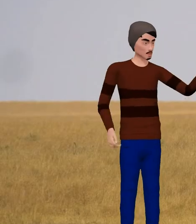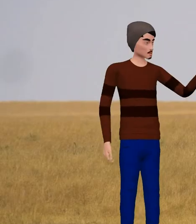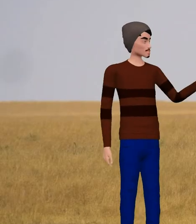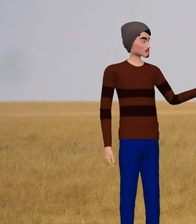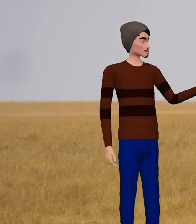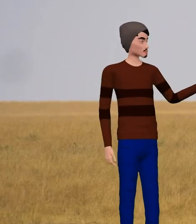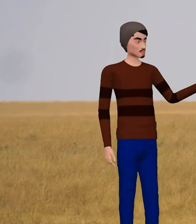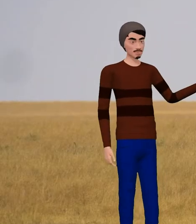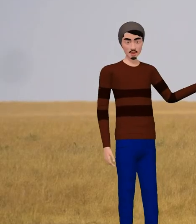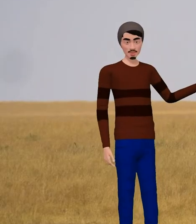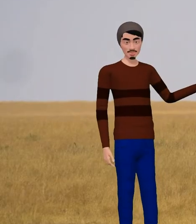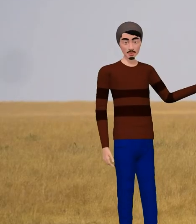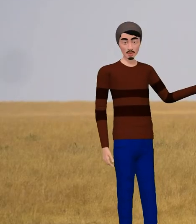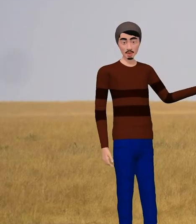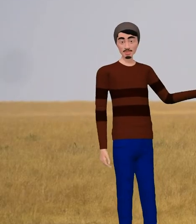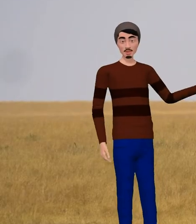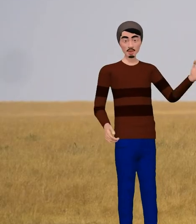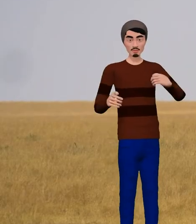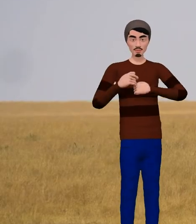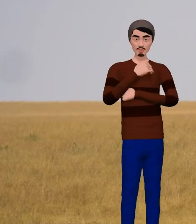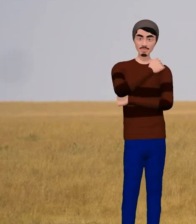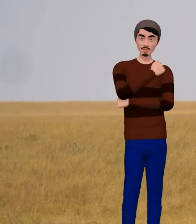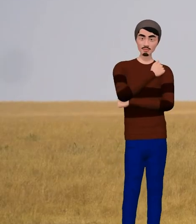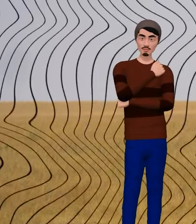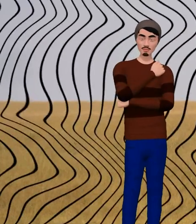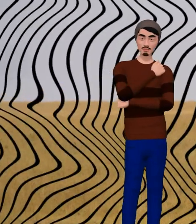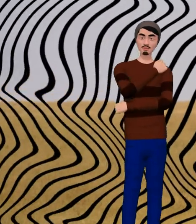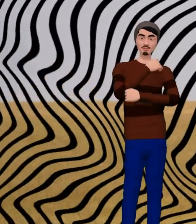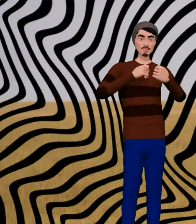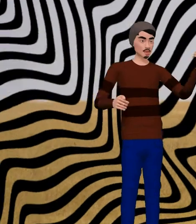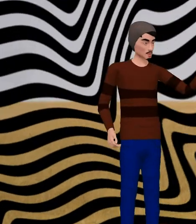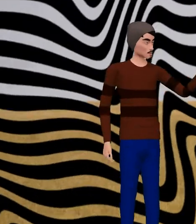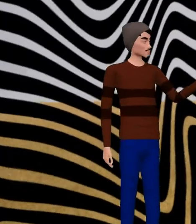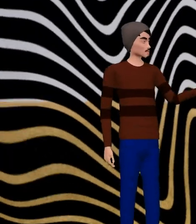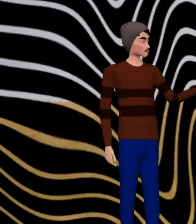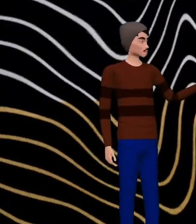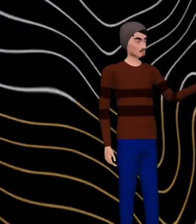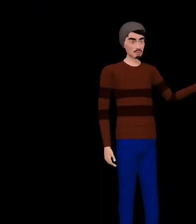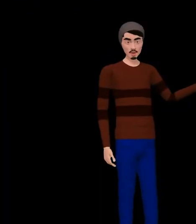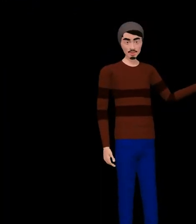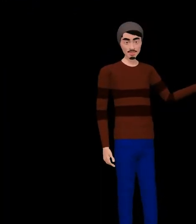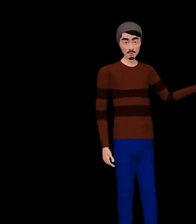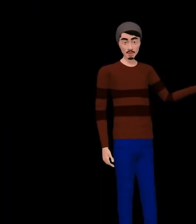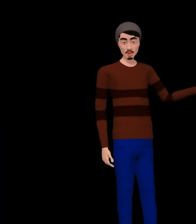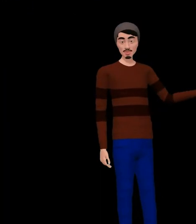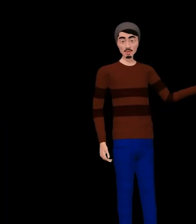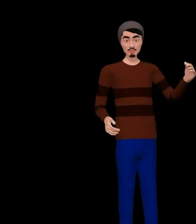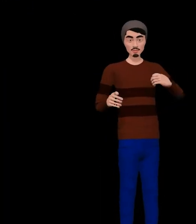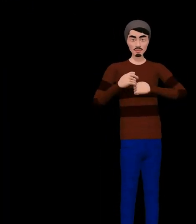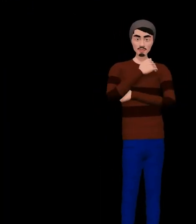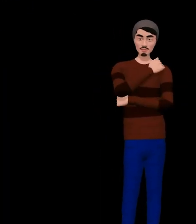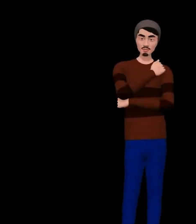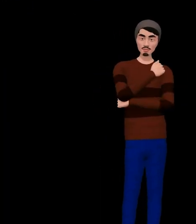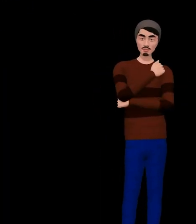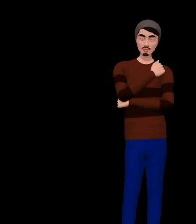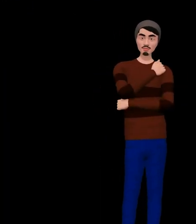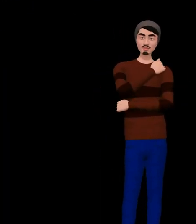Ciao bambine e bambini, oggi parliamo di Lucy. E chi era Lucy?